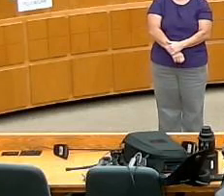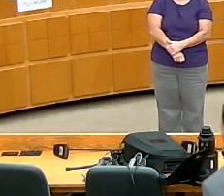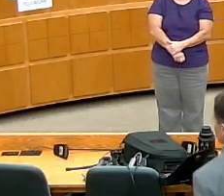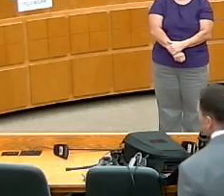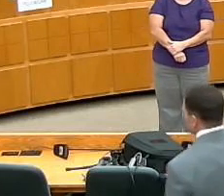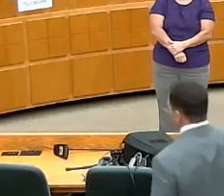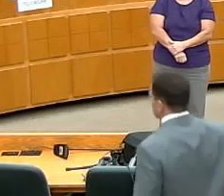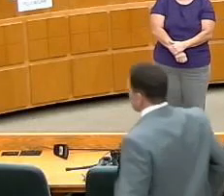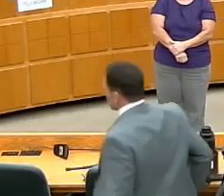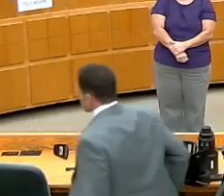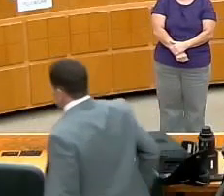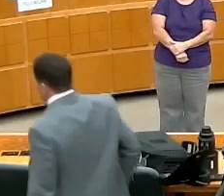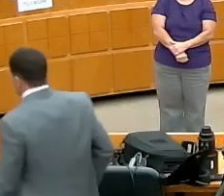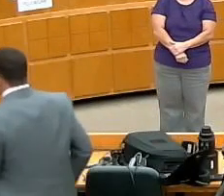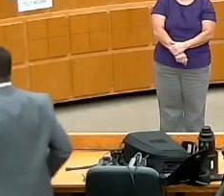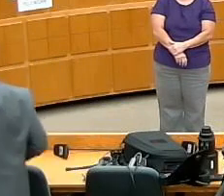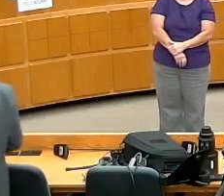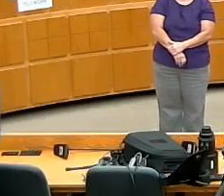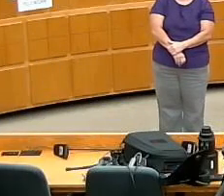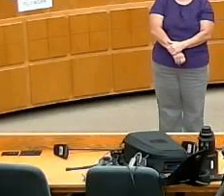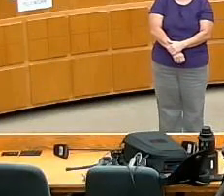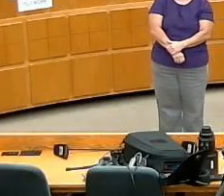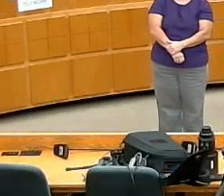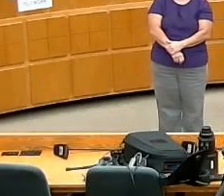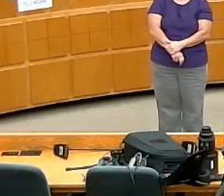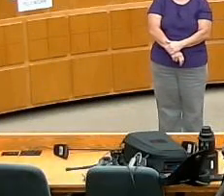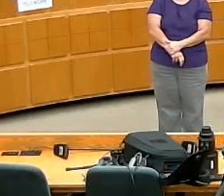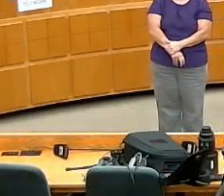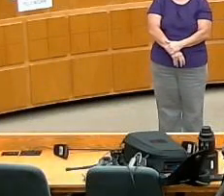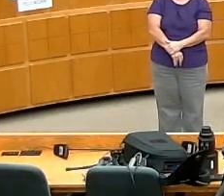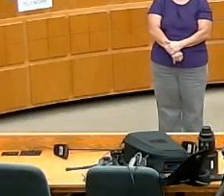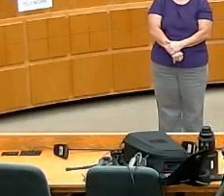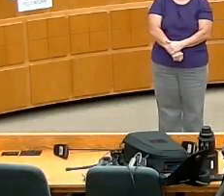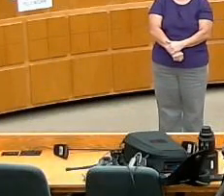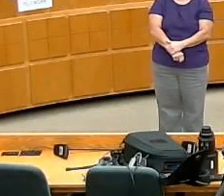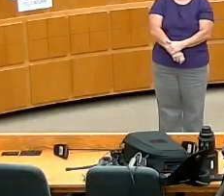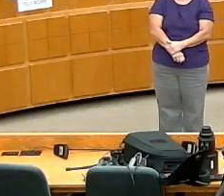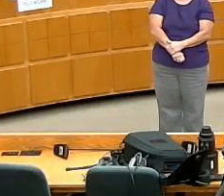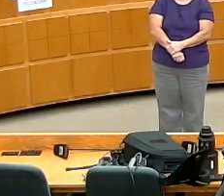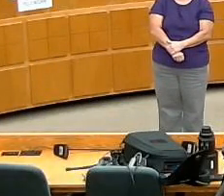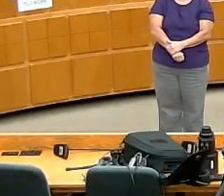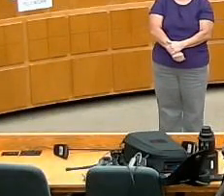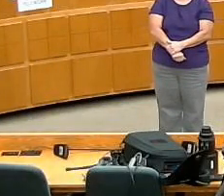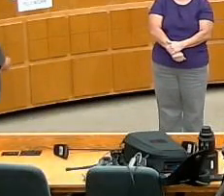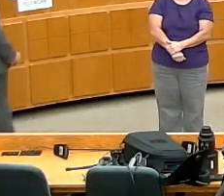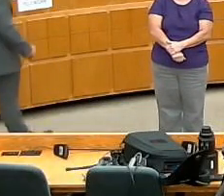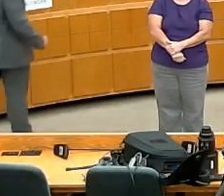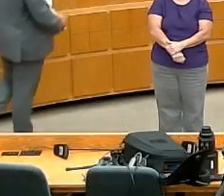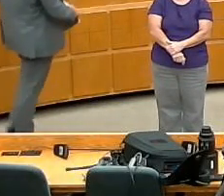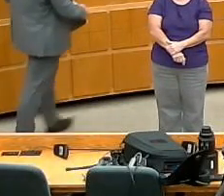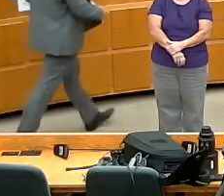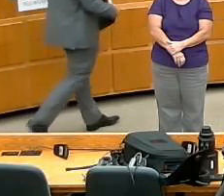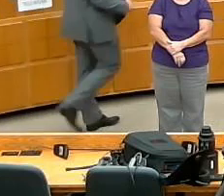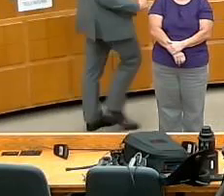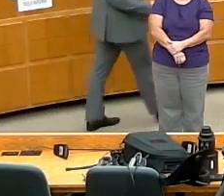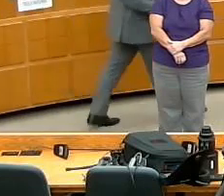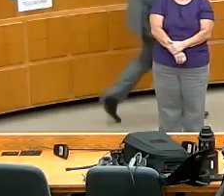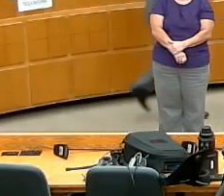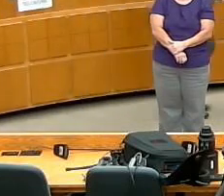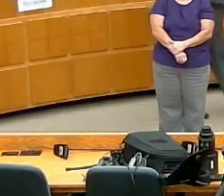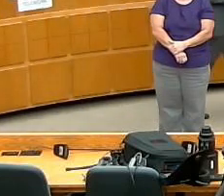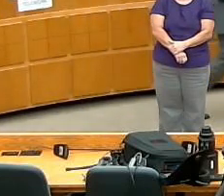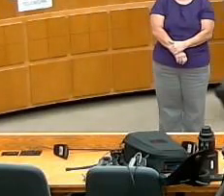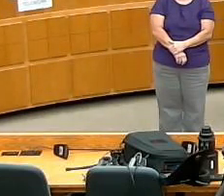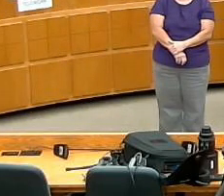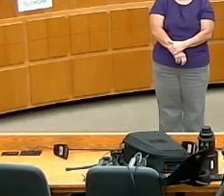de realizar más pruebas, nosotros contamos con un laboratorio acreditado para la detección del virus COVID-19. Nuestro laboratorio entrega